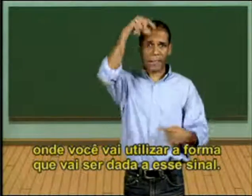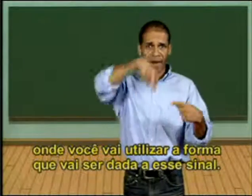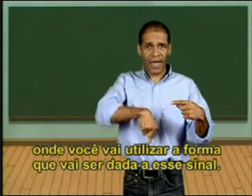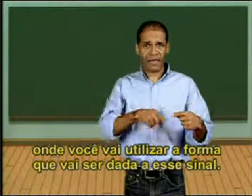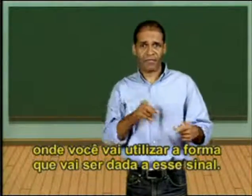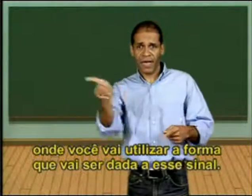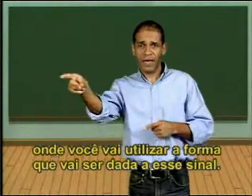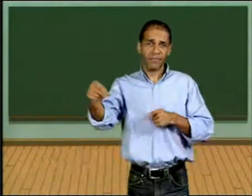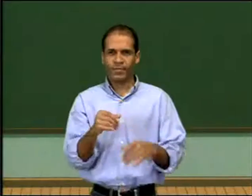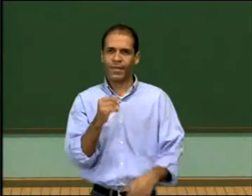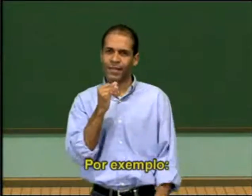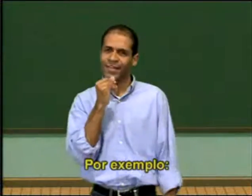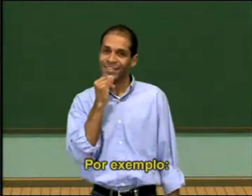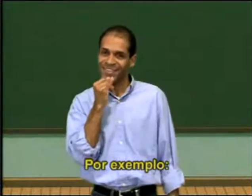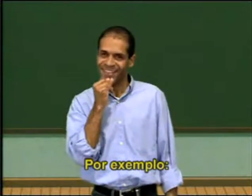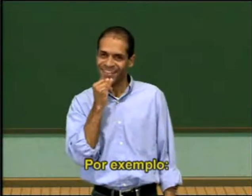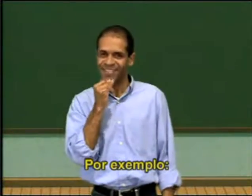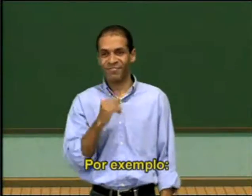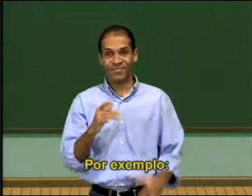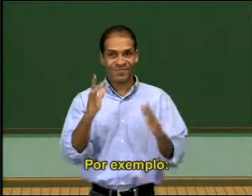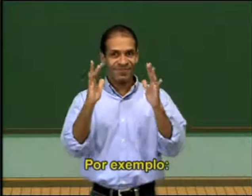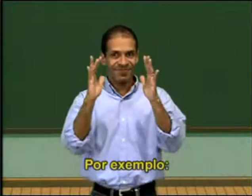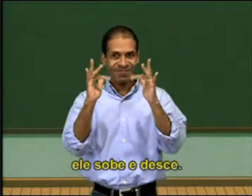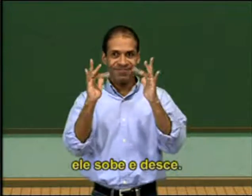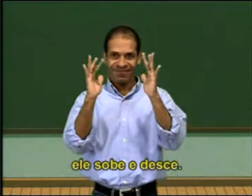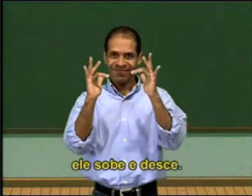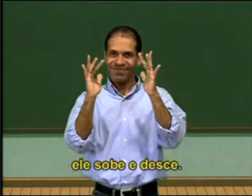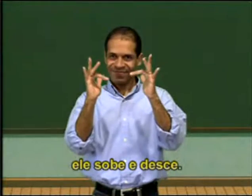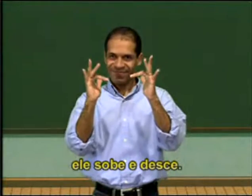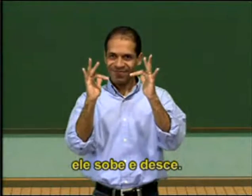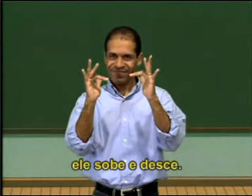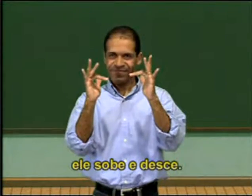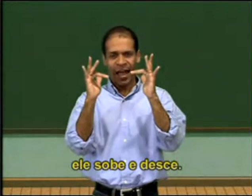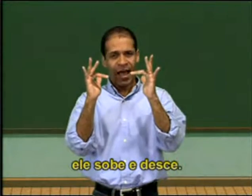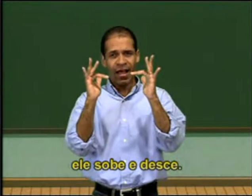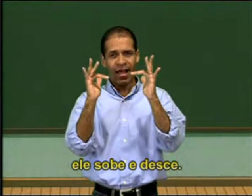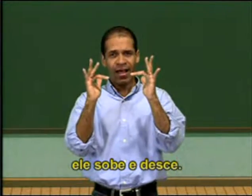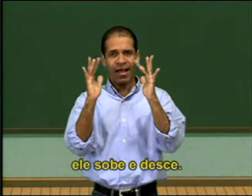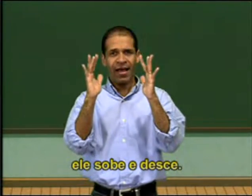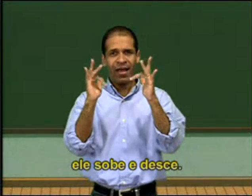sinal. Por exemplo, ele sobe e desce.